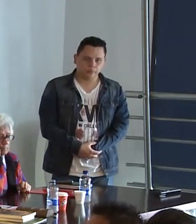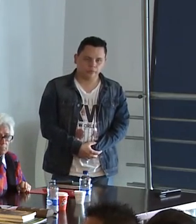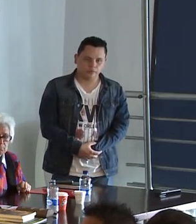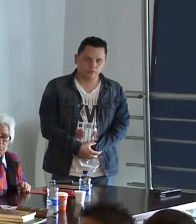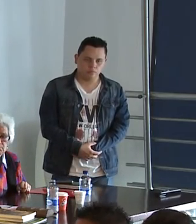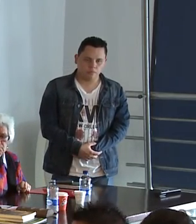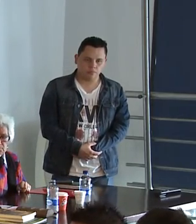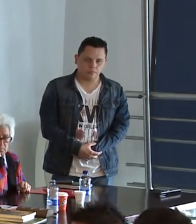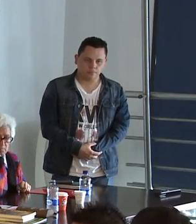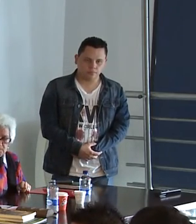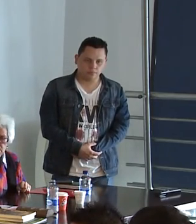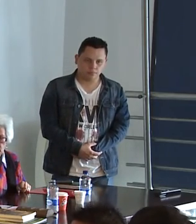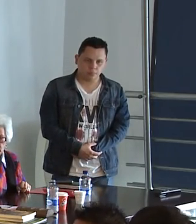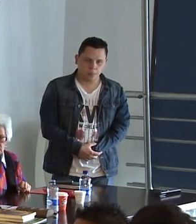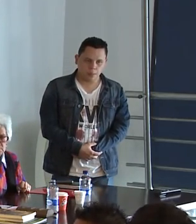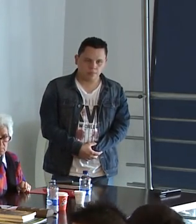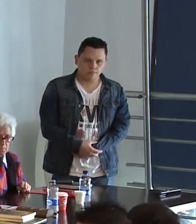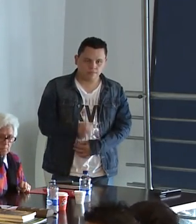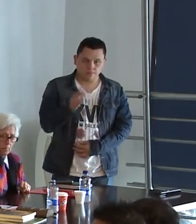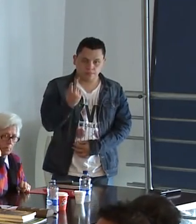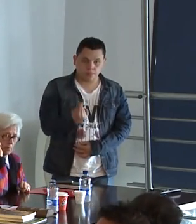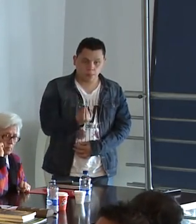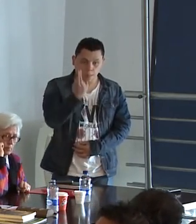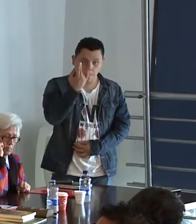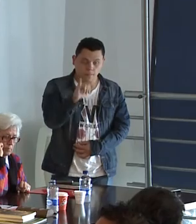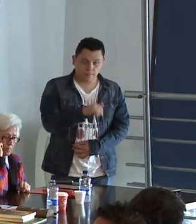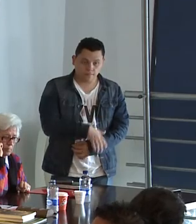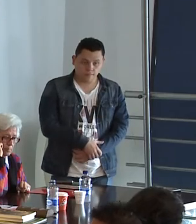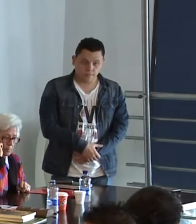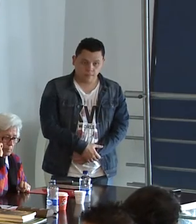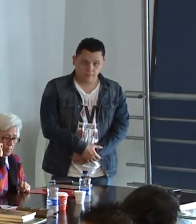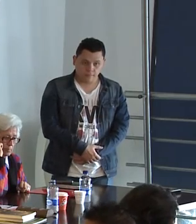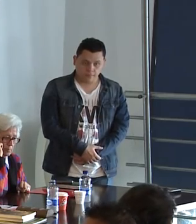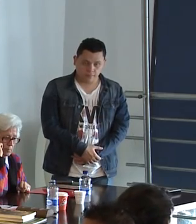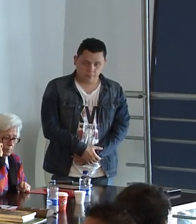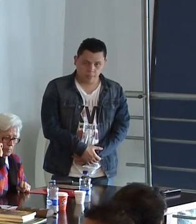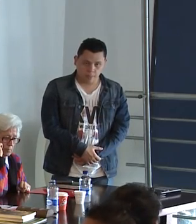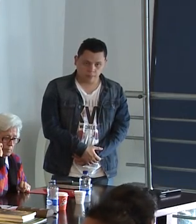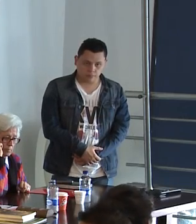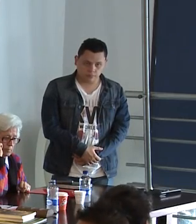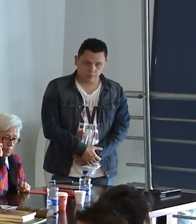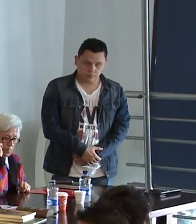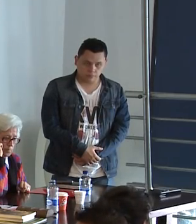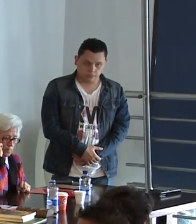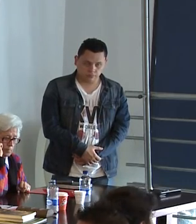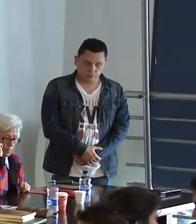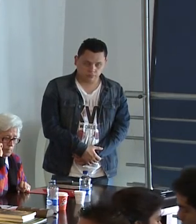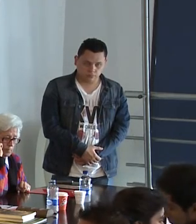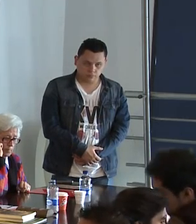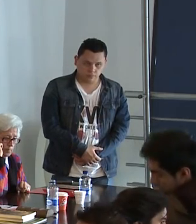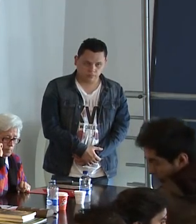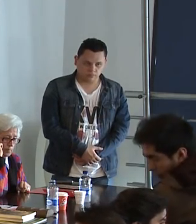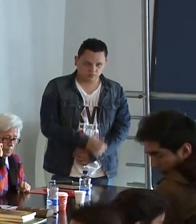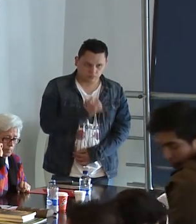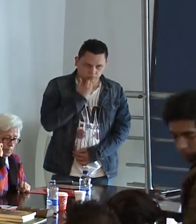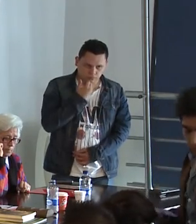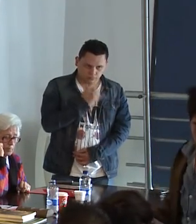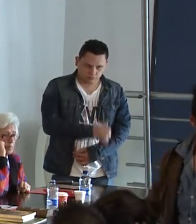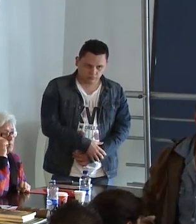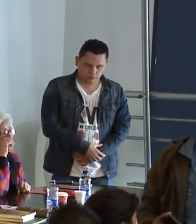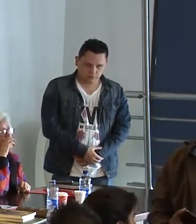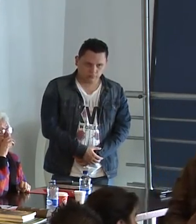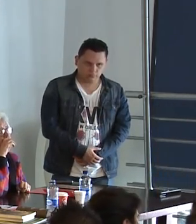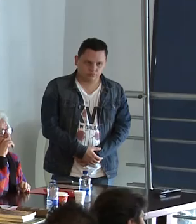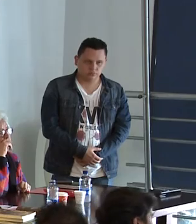estética, ¿no es cierto? En fin, seguramente se me quedan otras cosas que nos decimos,